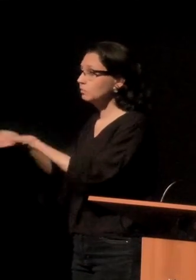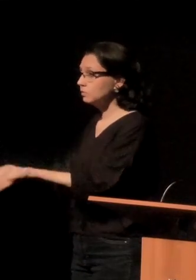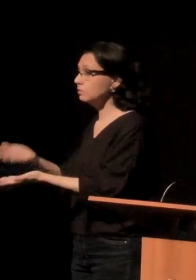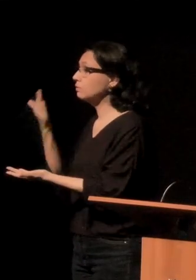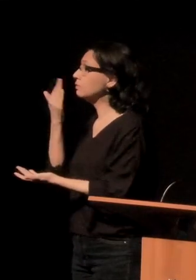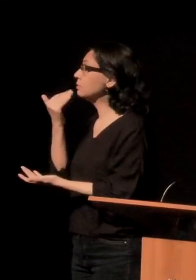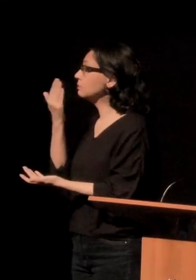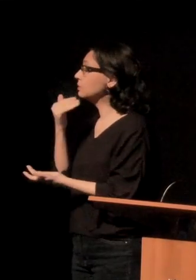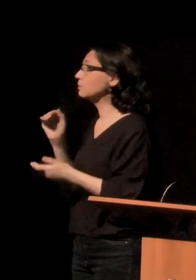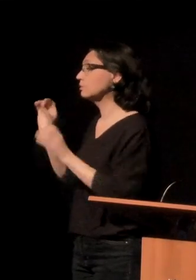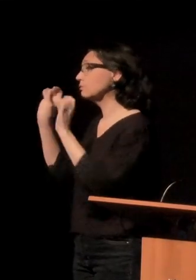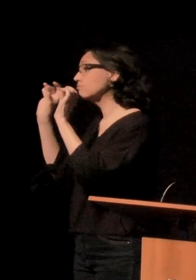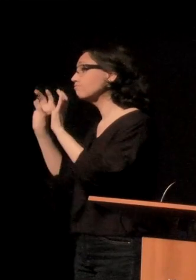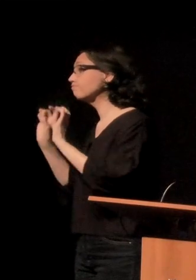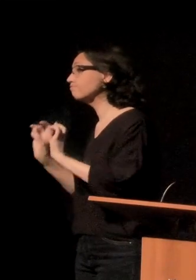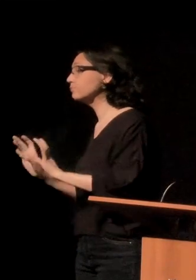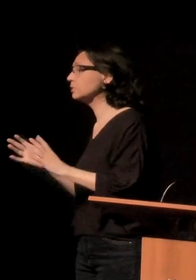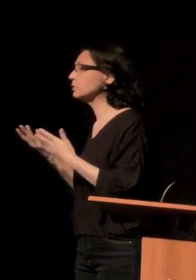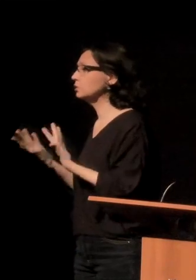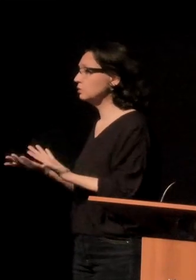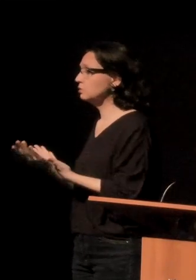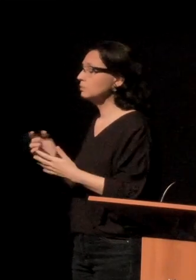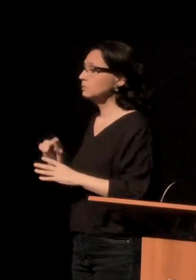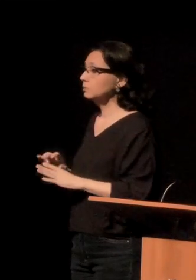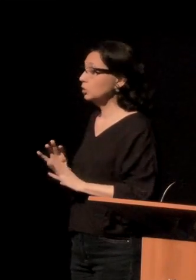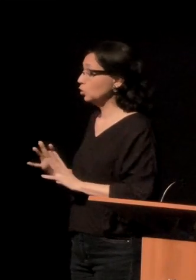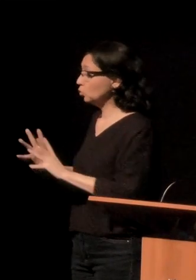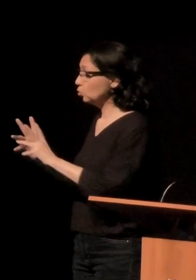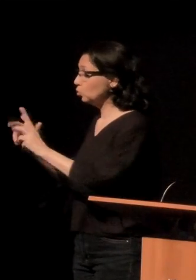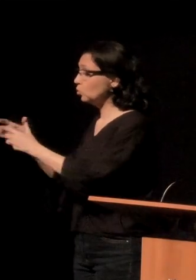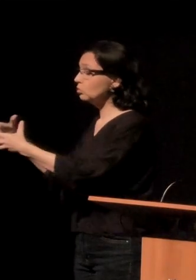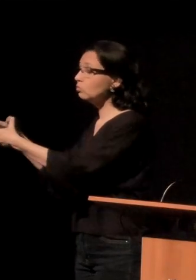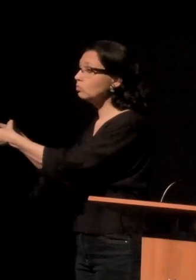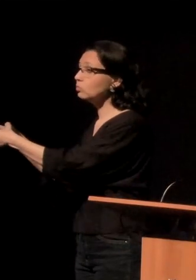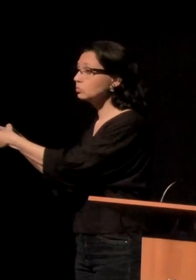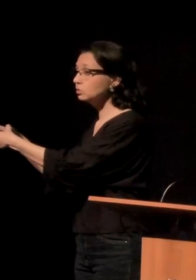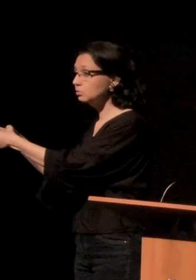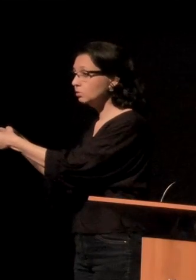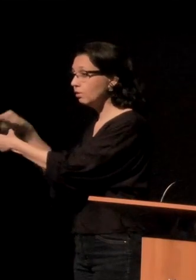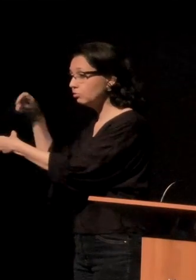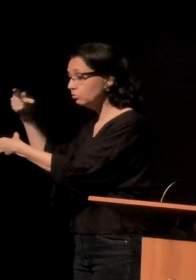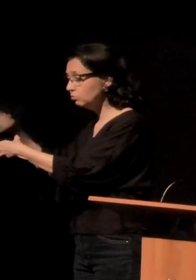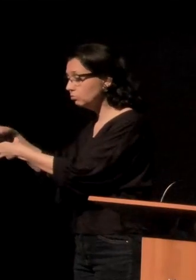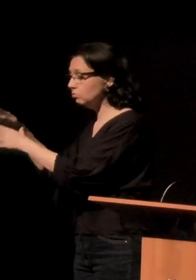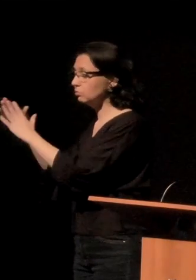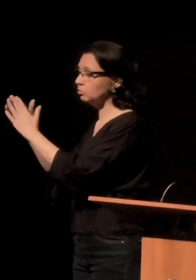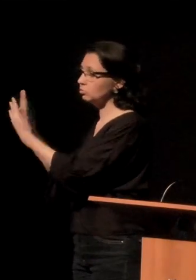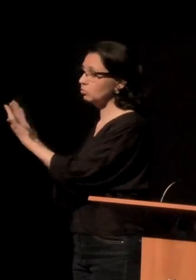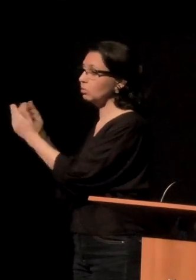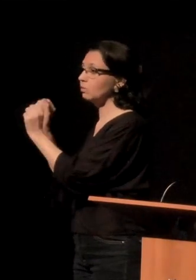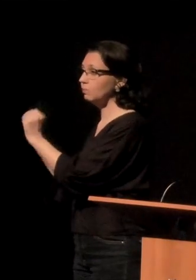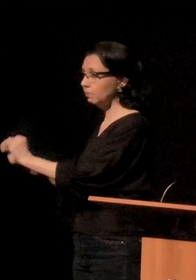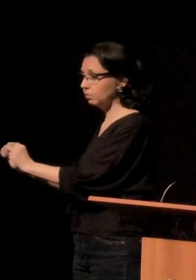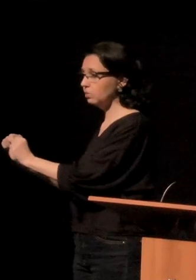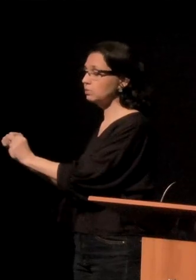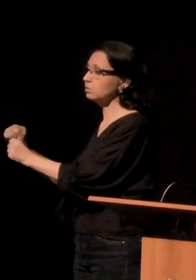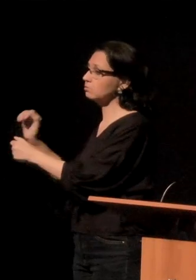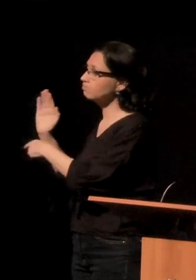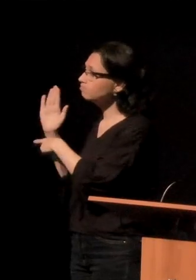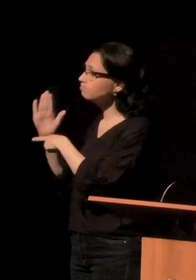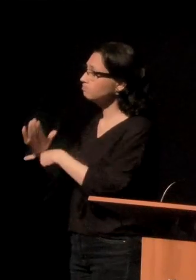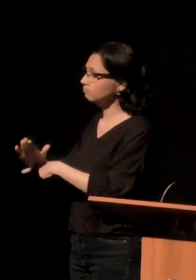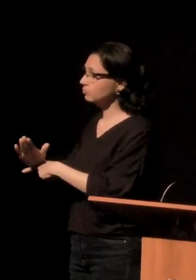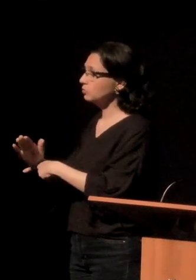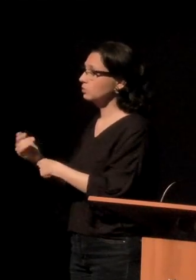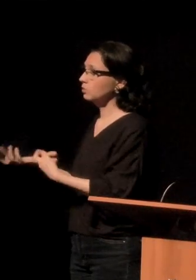que toda a comunidade possa contribuir porque a gente sabe que as alergias